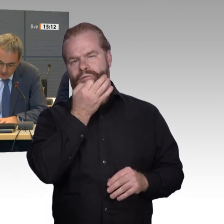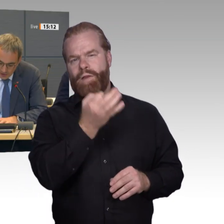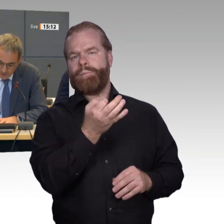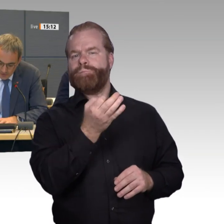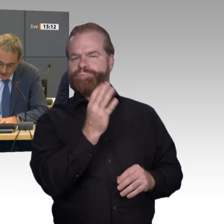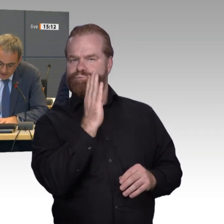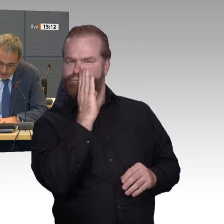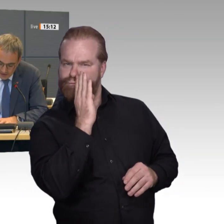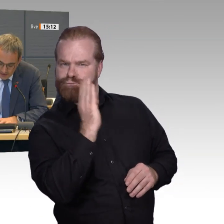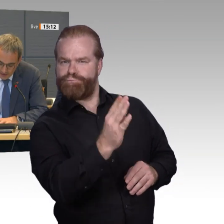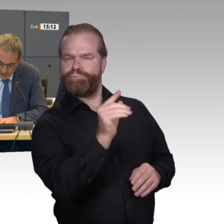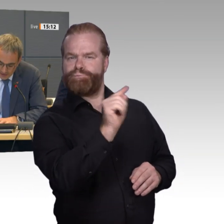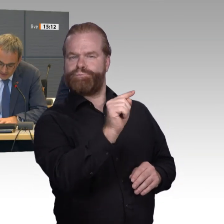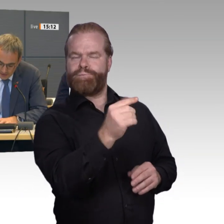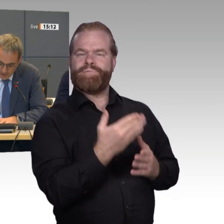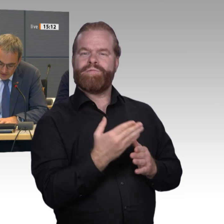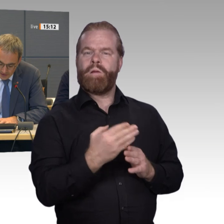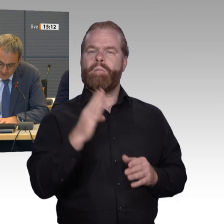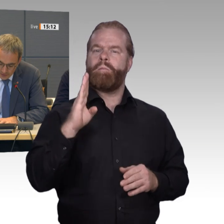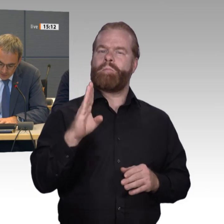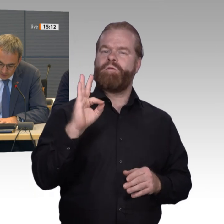Bewertung, inwieweit